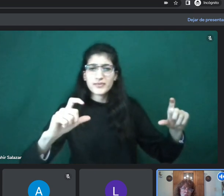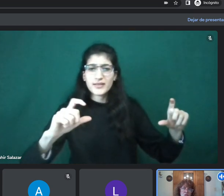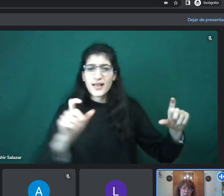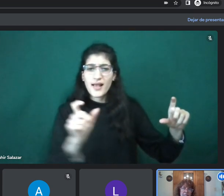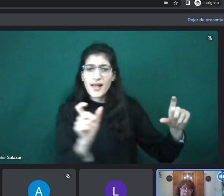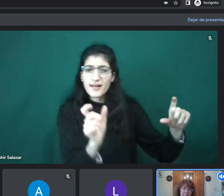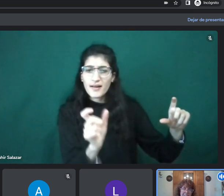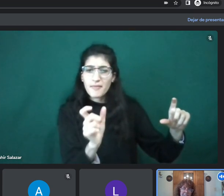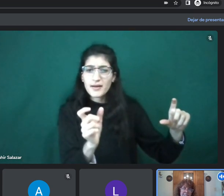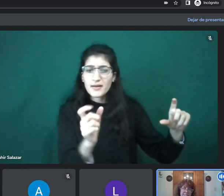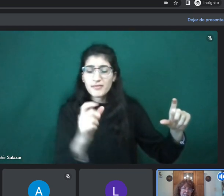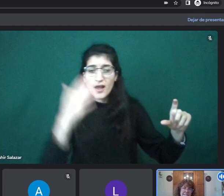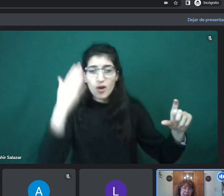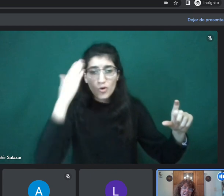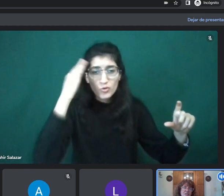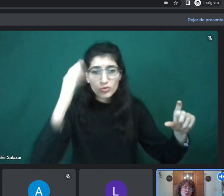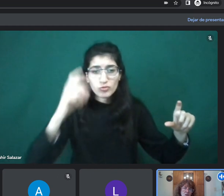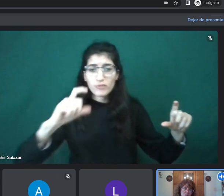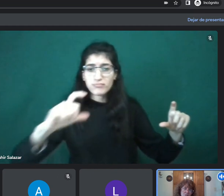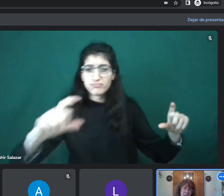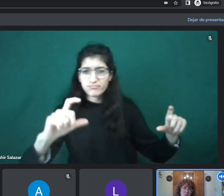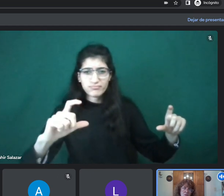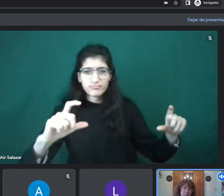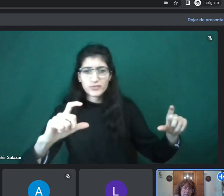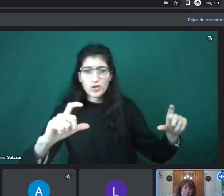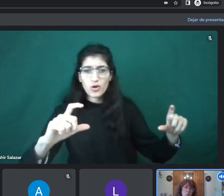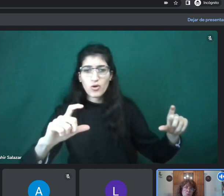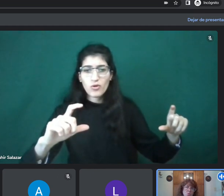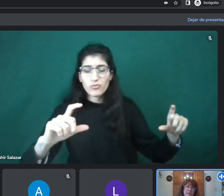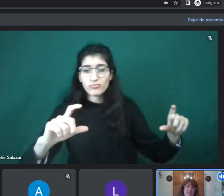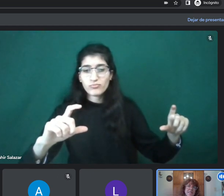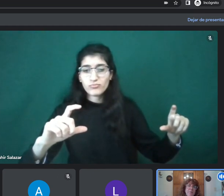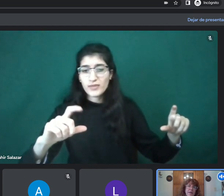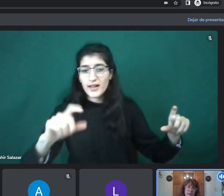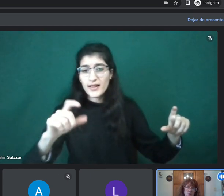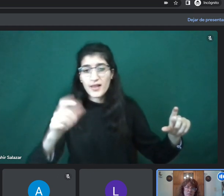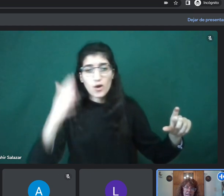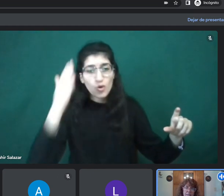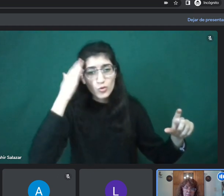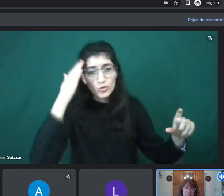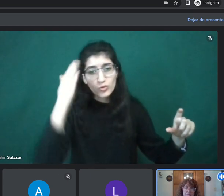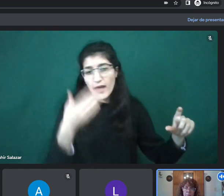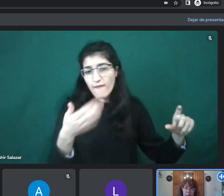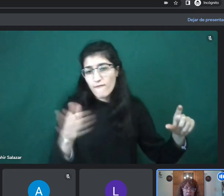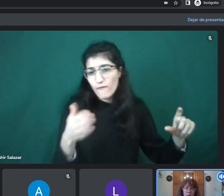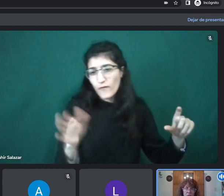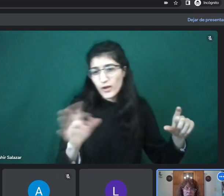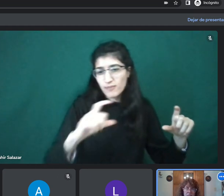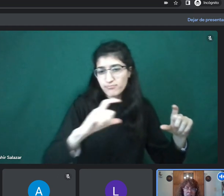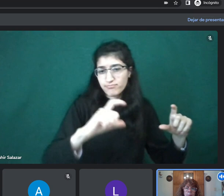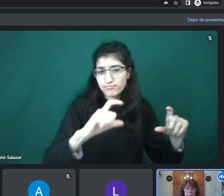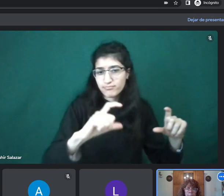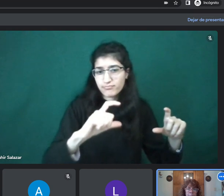cerraste en ciencias, ahí no, ya no, acá cultura está separado, está claramente separado, ¿sí?